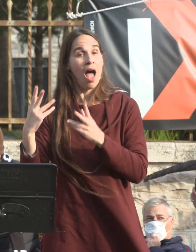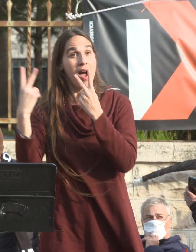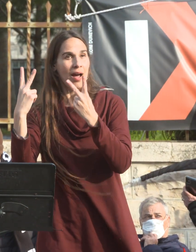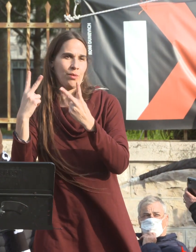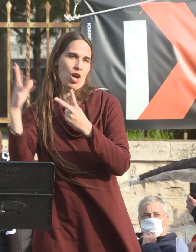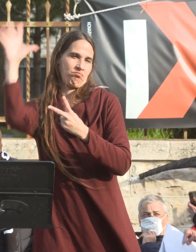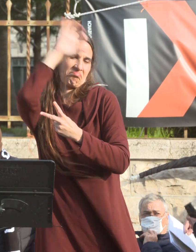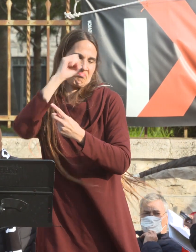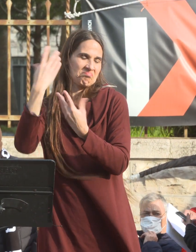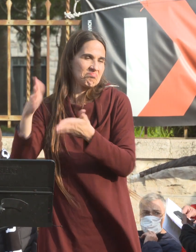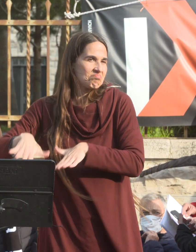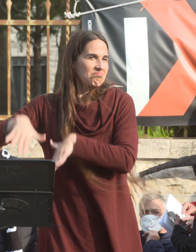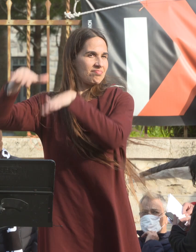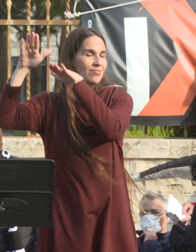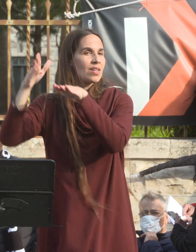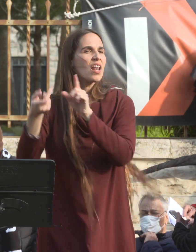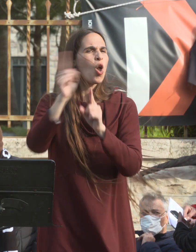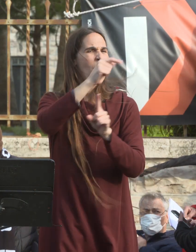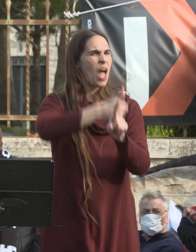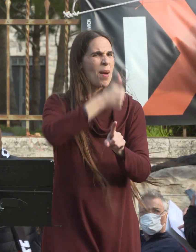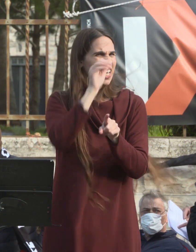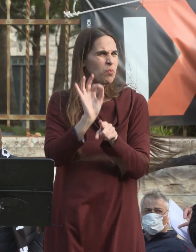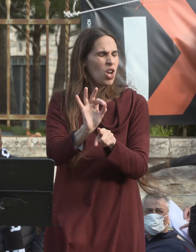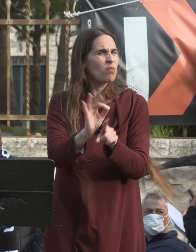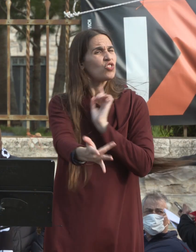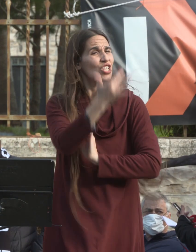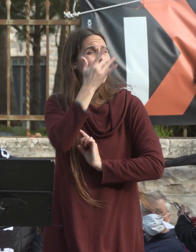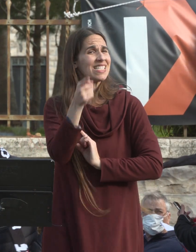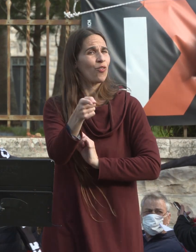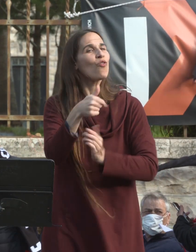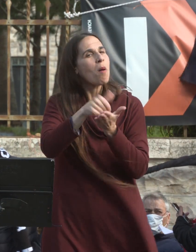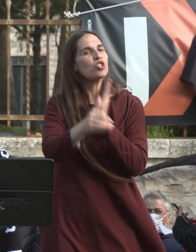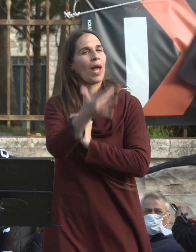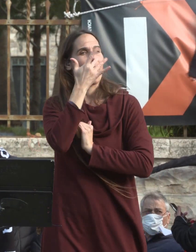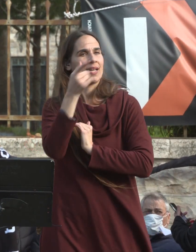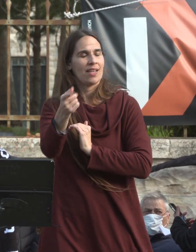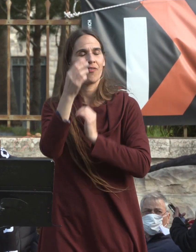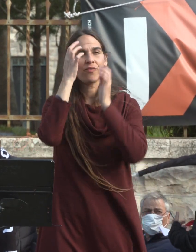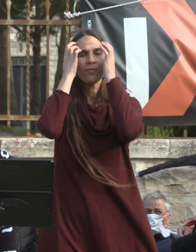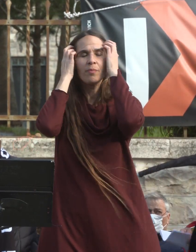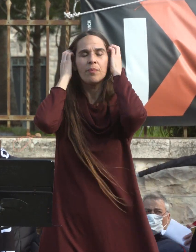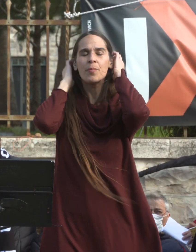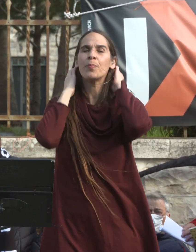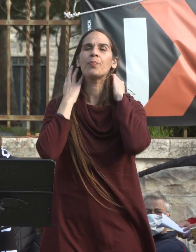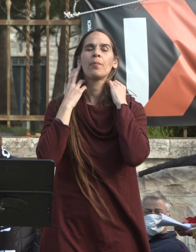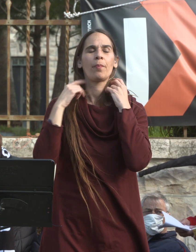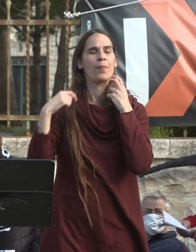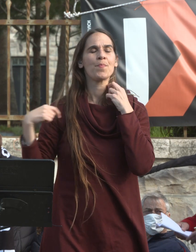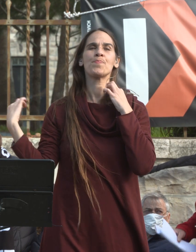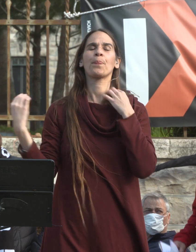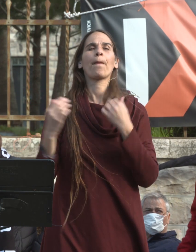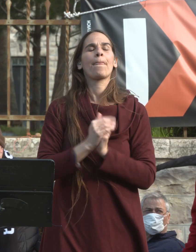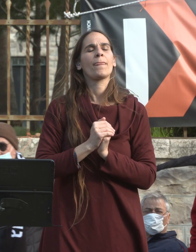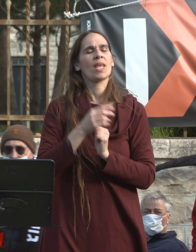עליהם חונכו, לעומת המנהיגים שלהם, שהחזיבו וממשיכים להחזיב. ובדרכי